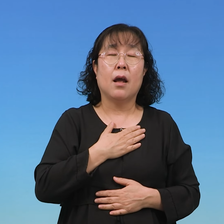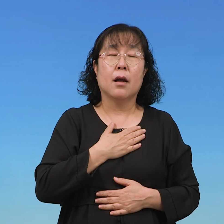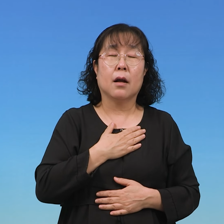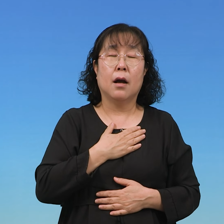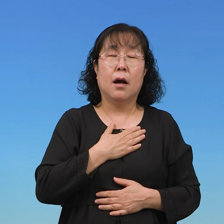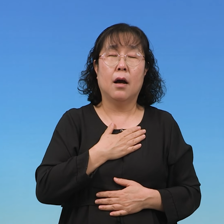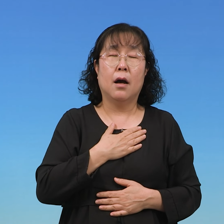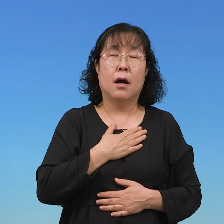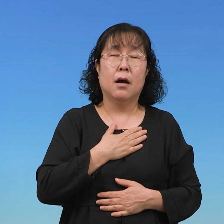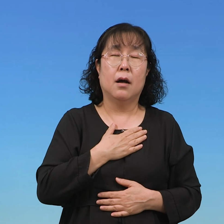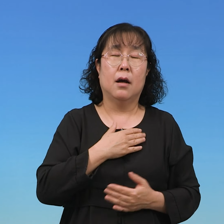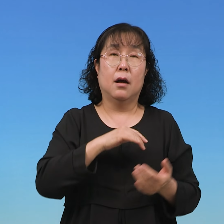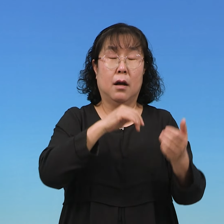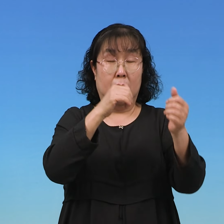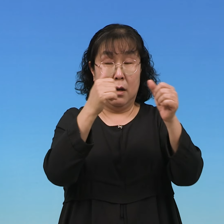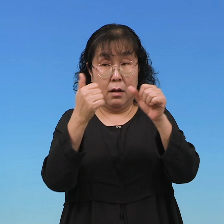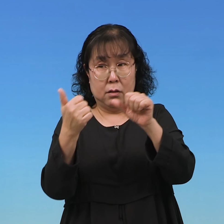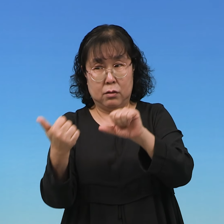내가